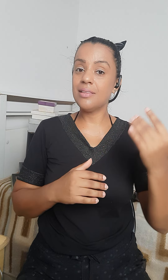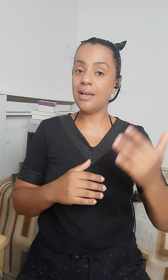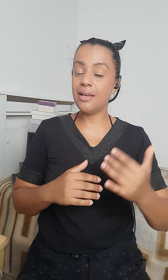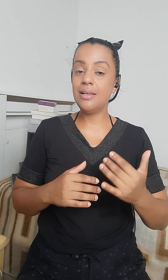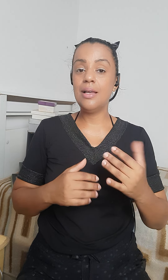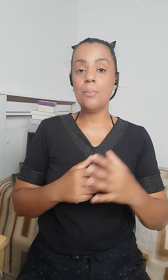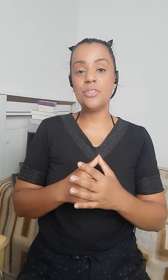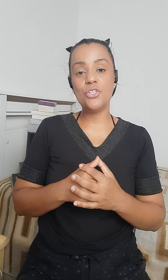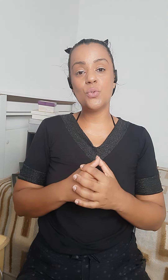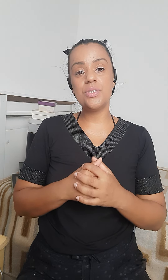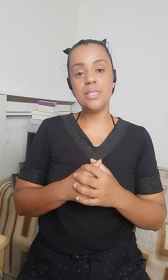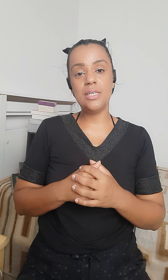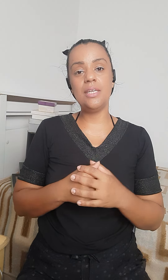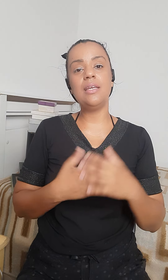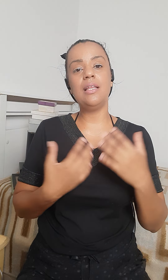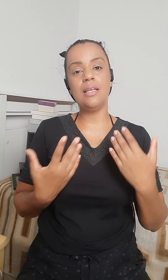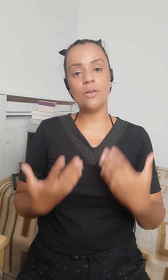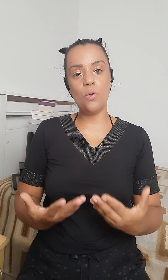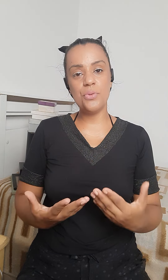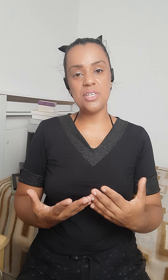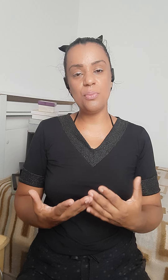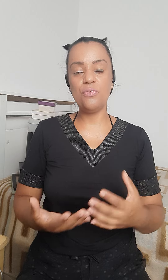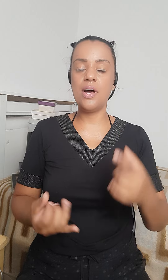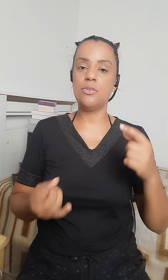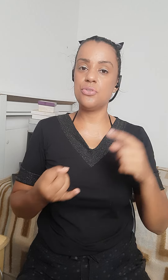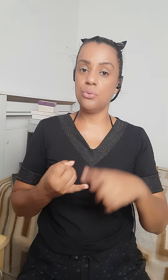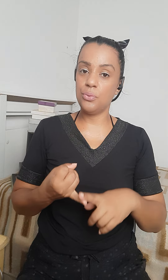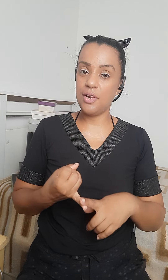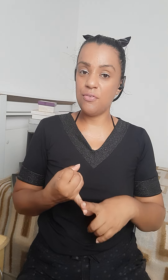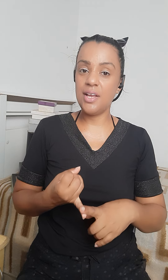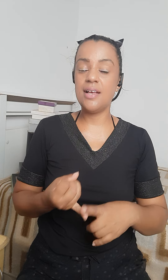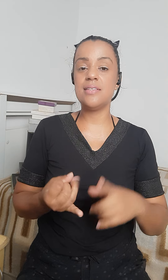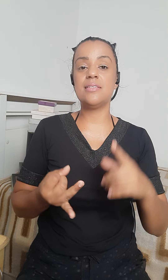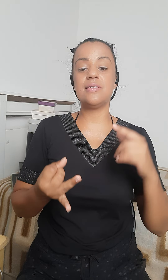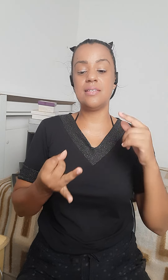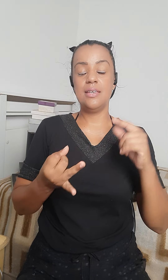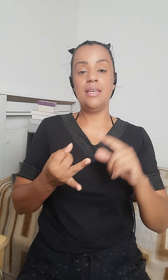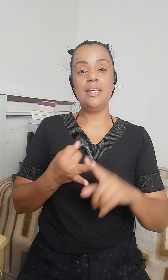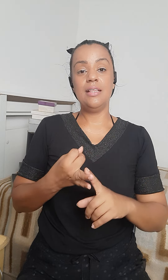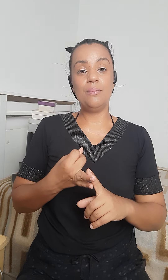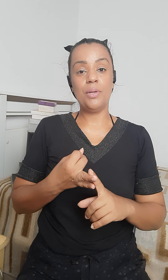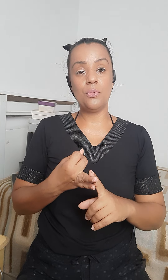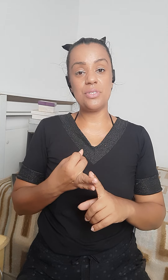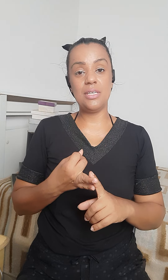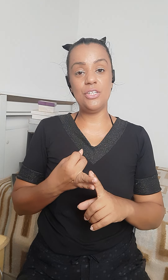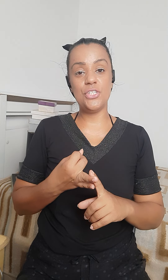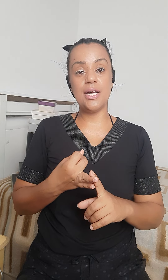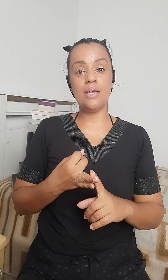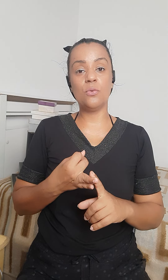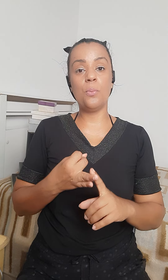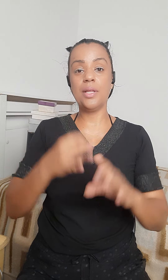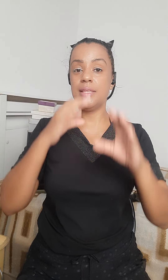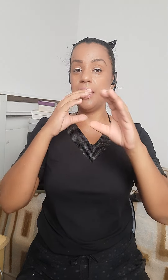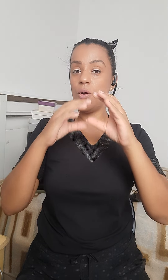aumentar para a gente conseguir, como eu sempre falo, estruturar frases, para conseguir diálogo, para ter, ó,